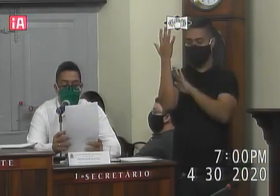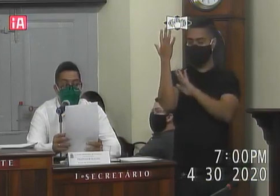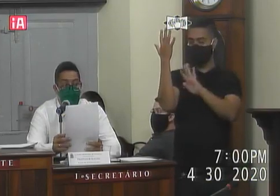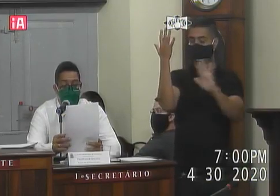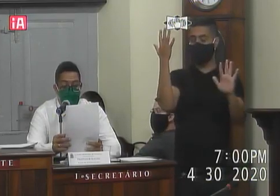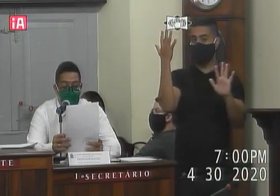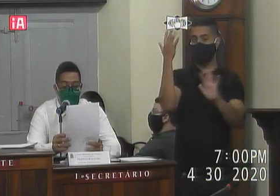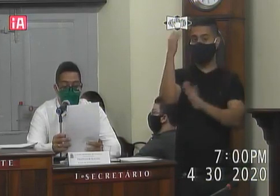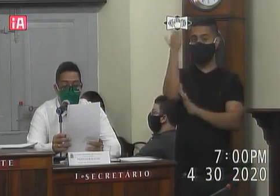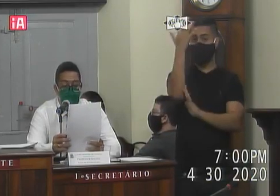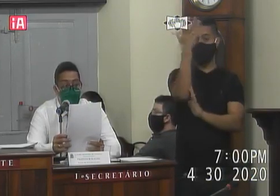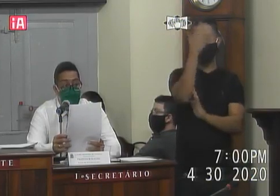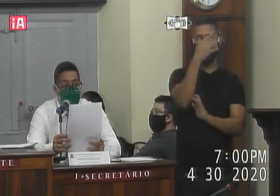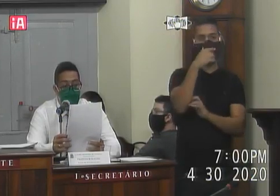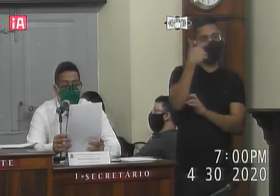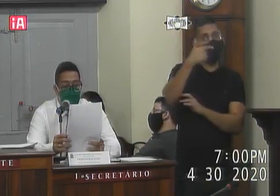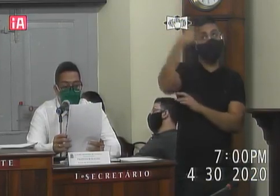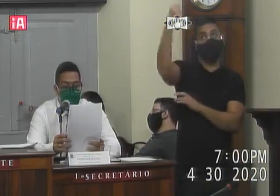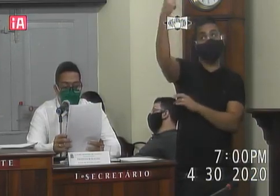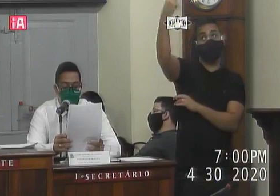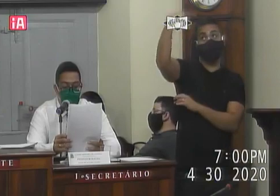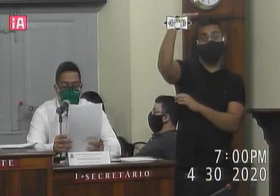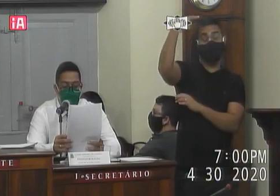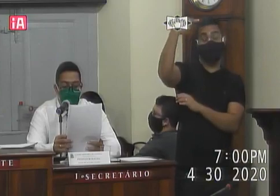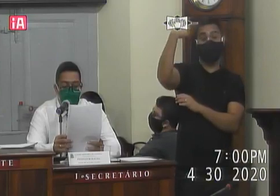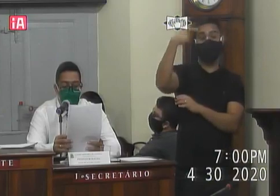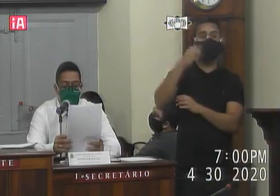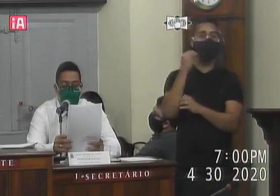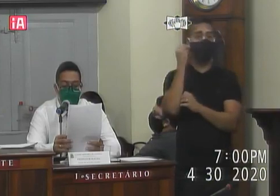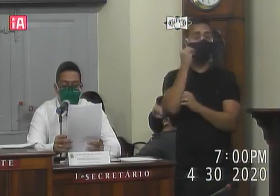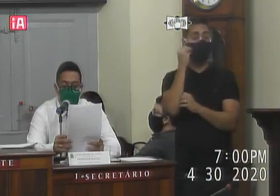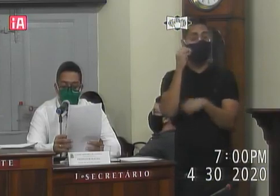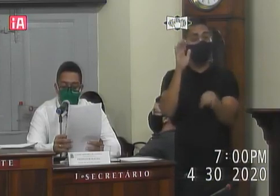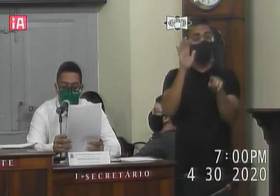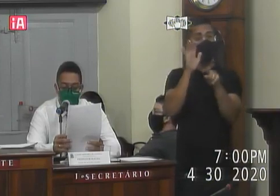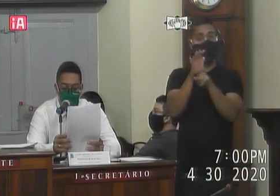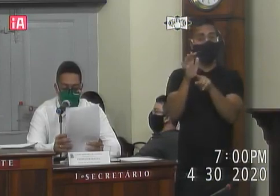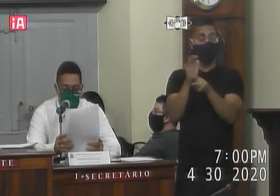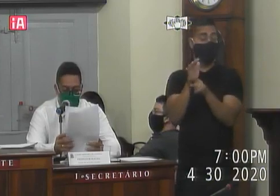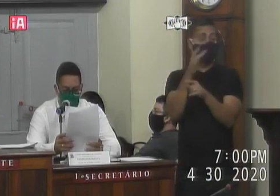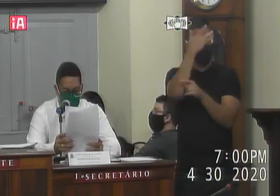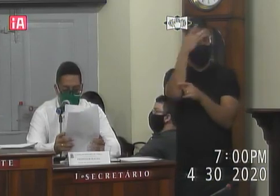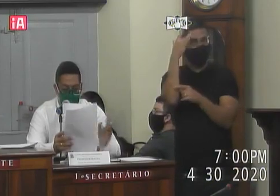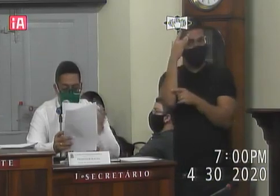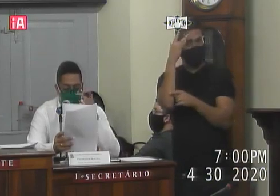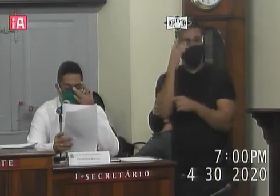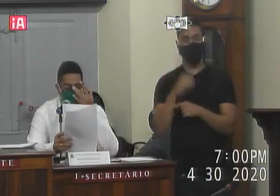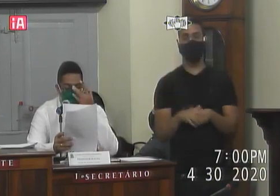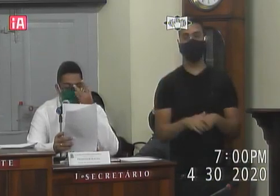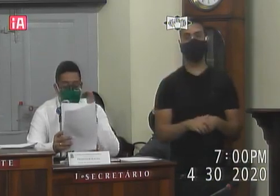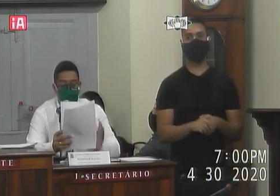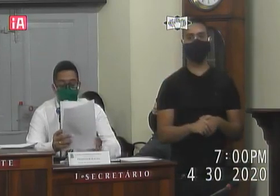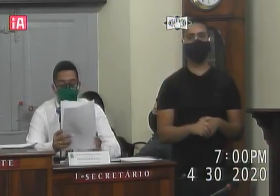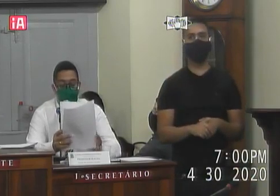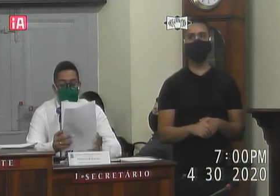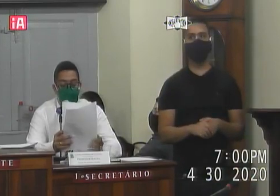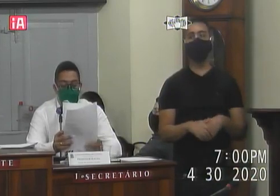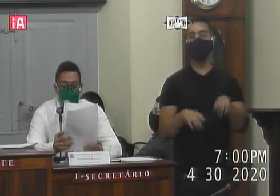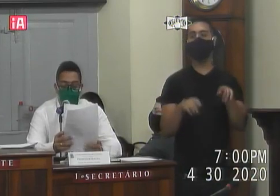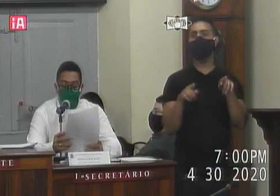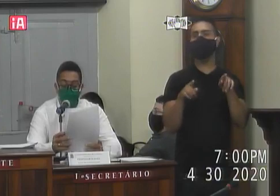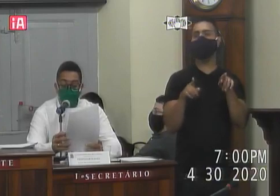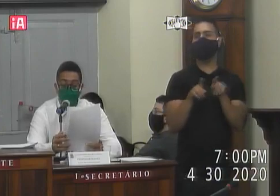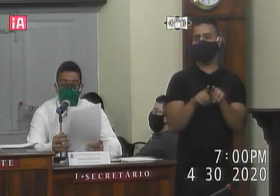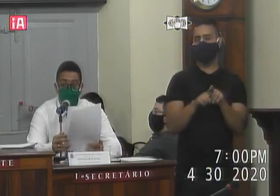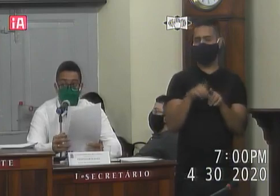distanciamento. Desta forma, inibindo a ação do sol e evitando maiores transtornos à população. Inclusive, já foi aberto